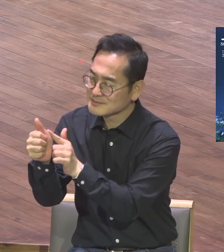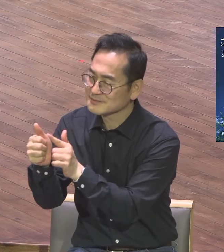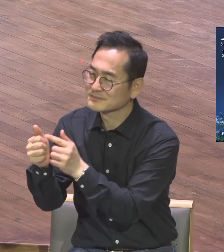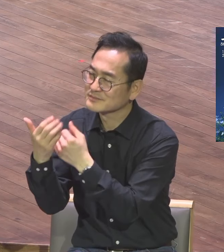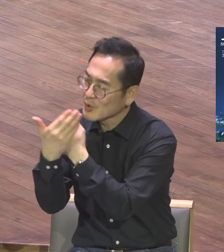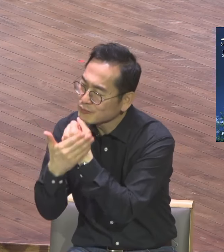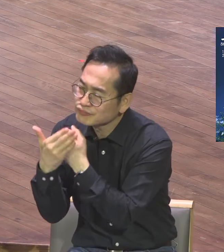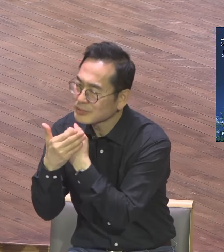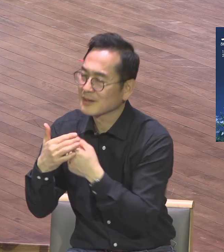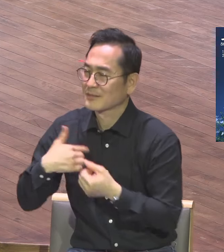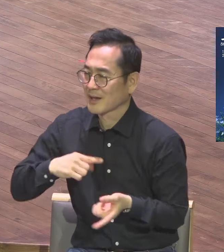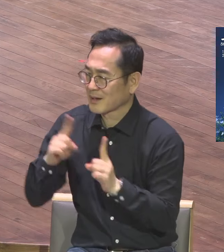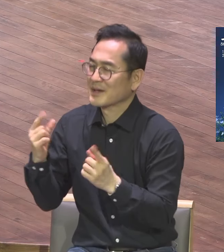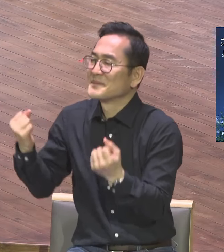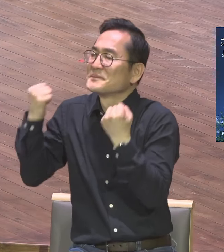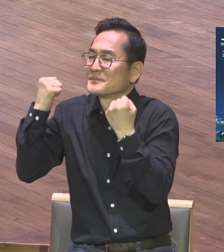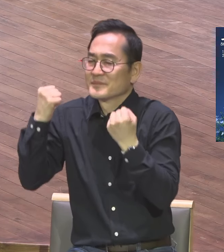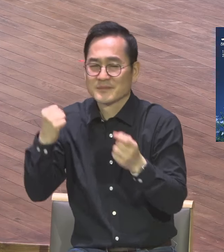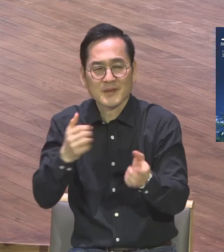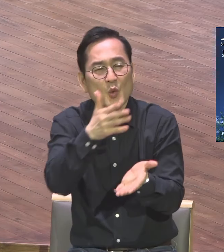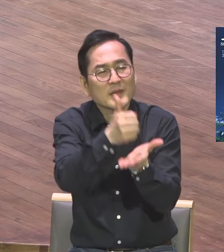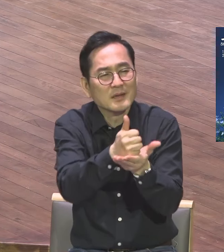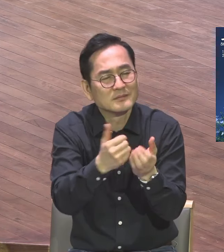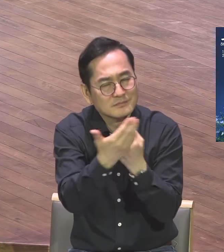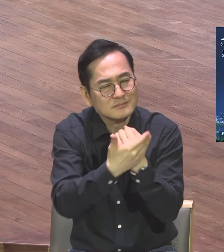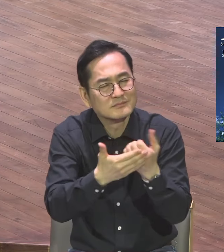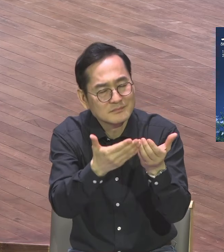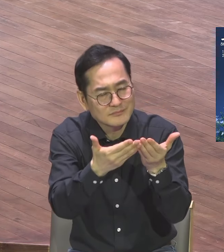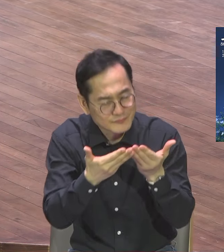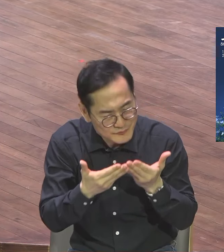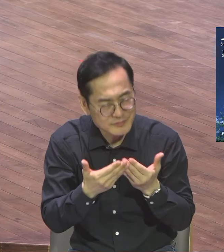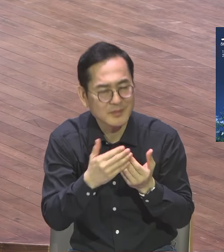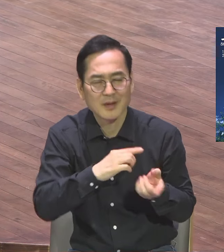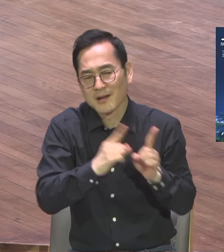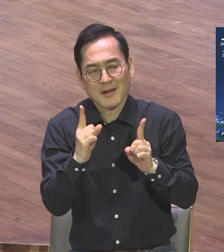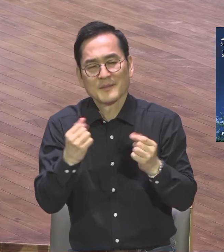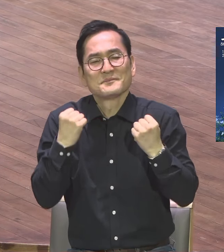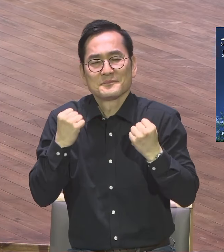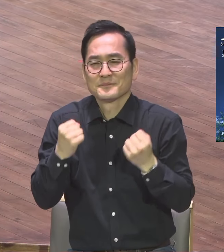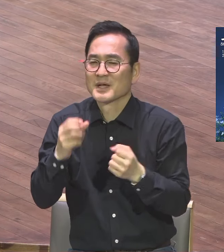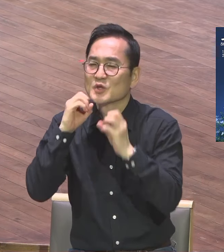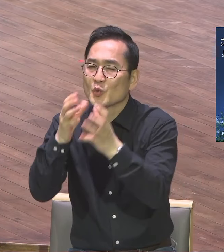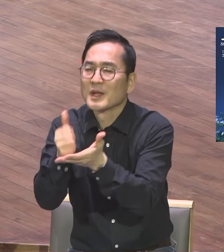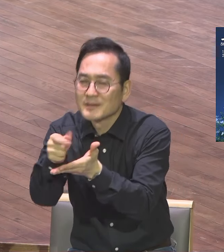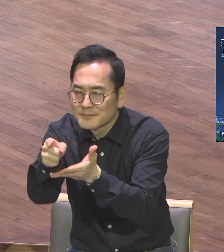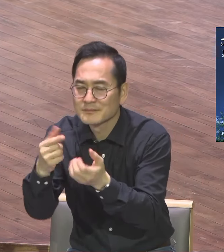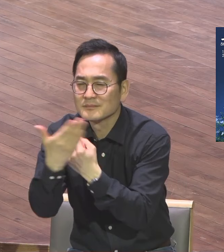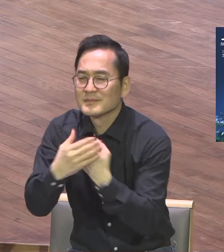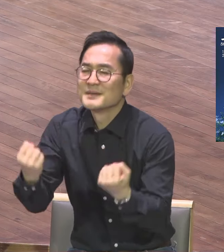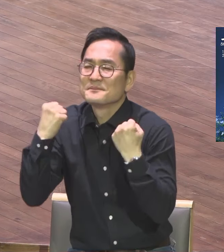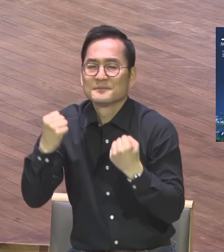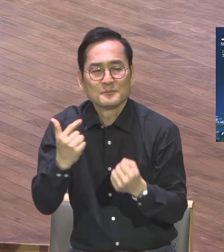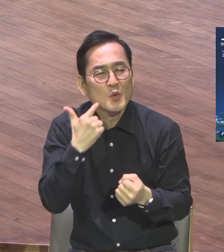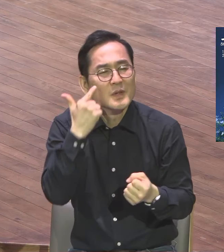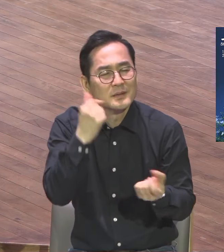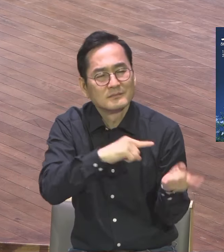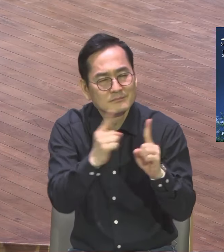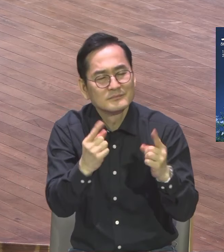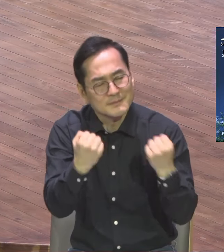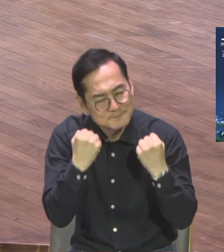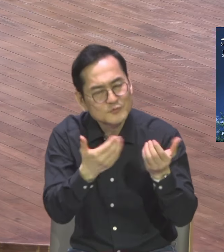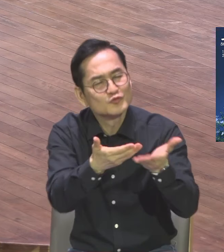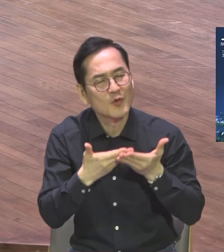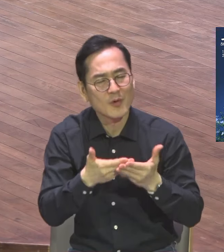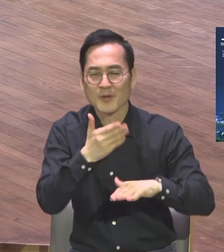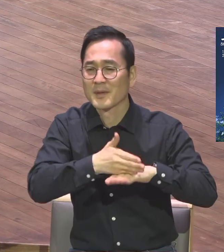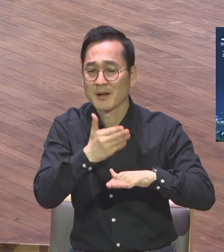우리 회장님 때문에 살아나고 우리 교육자 때문에 살아나고 살려야 돼, 살려야 돼. 살려야지 죽이면